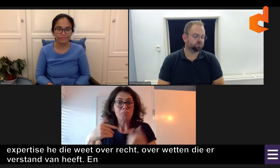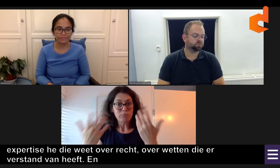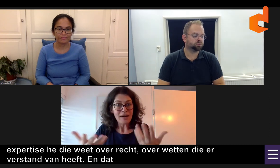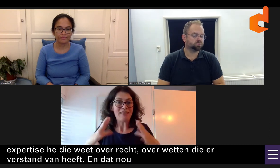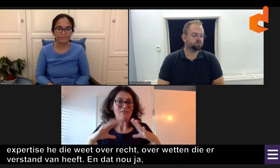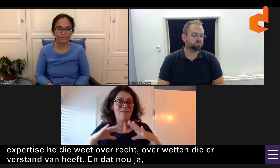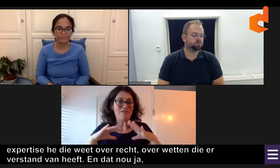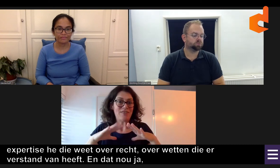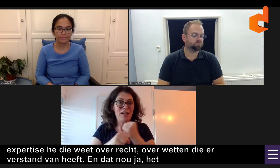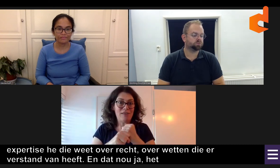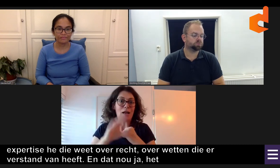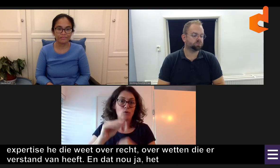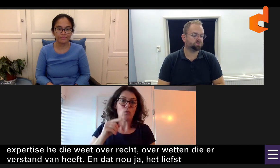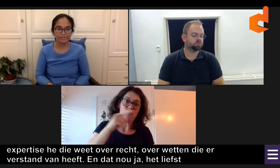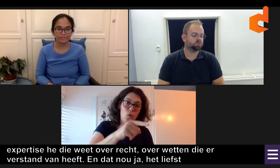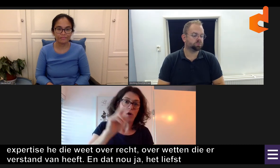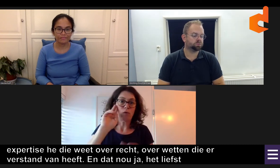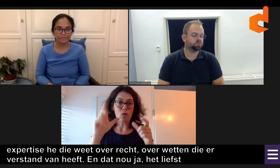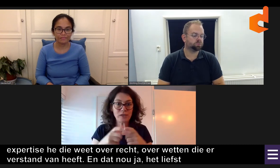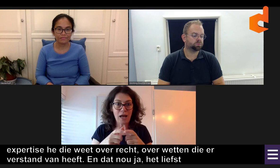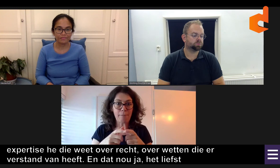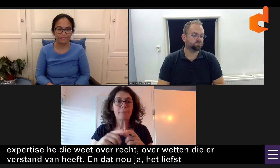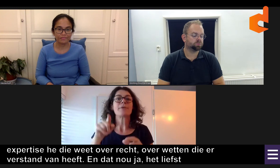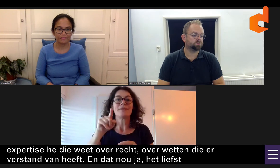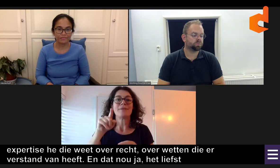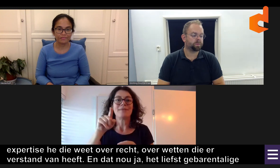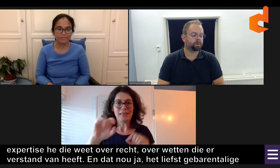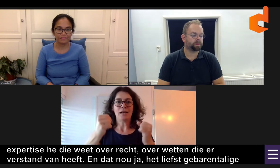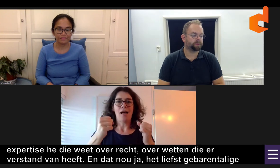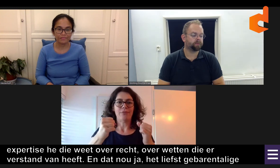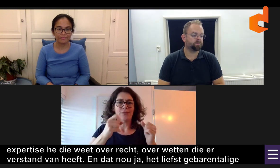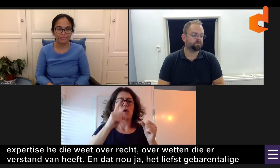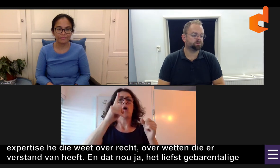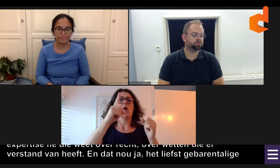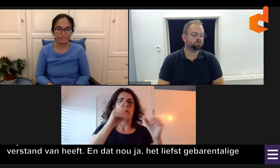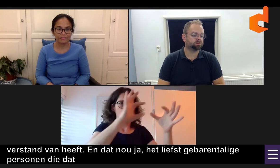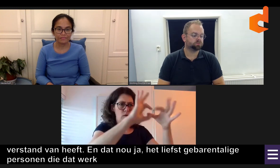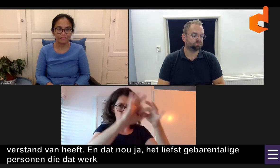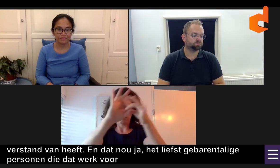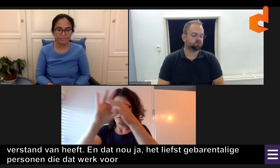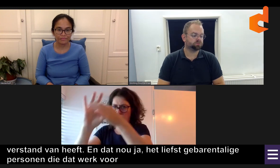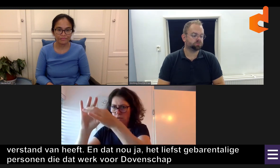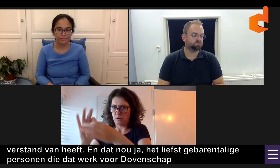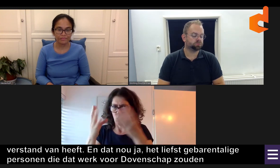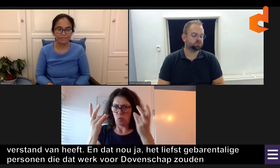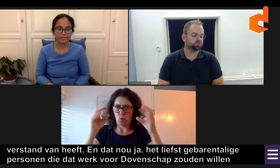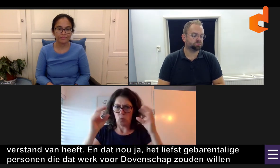liefst gebarentalige personen die zich beschikbaar kunnen stellen, hè, die dat werk voor Doofschap zouden willen doen. En die die samenhang